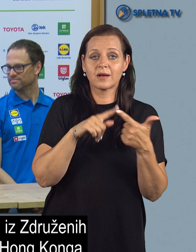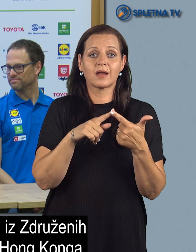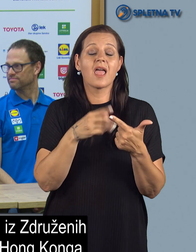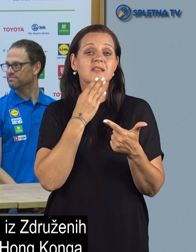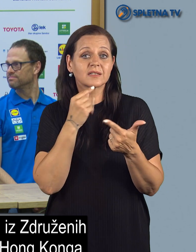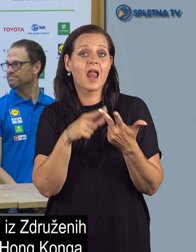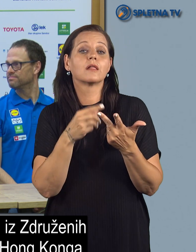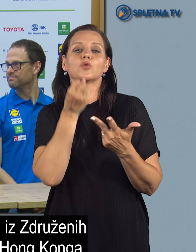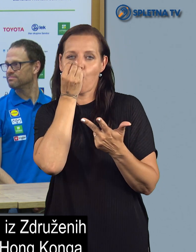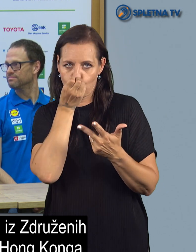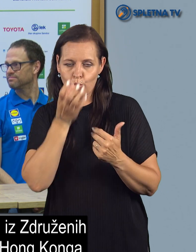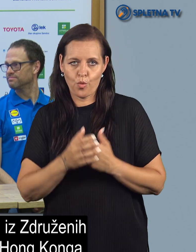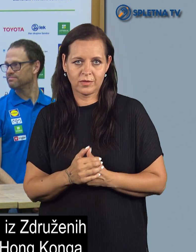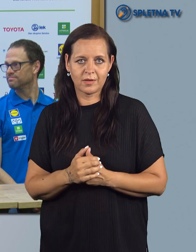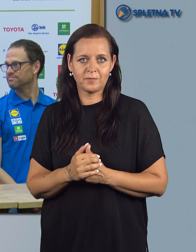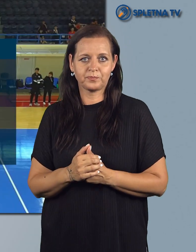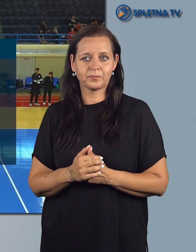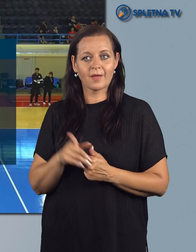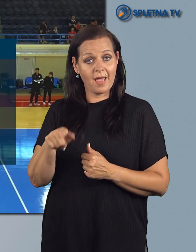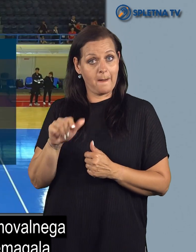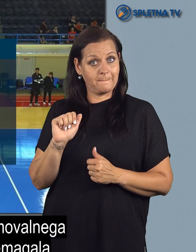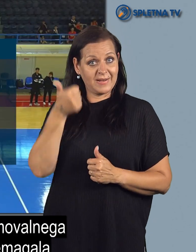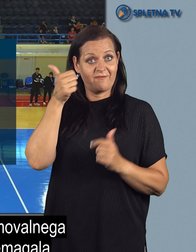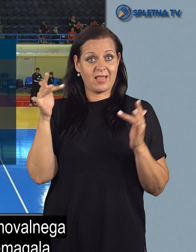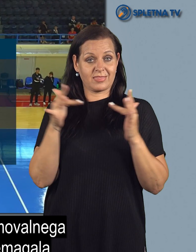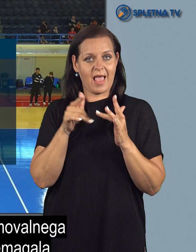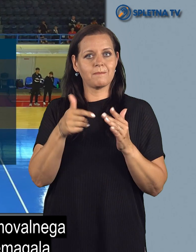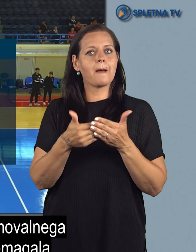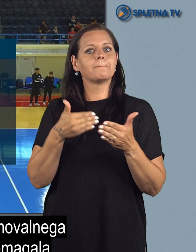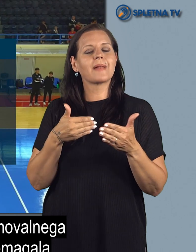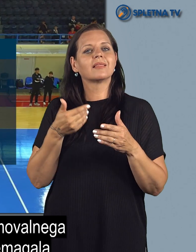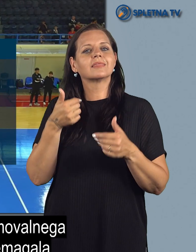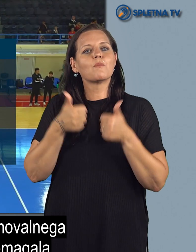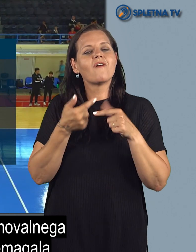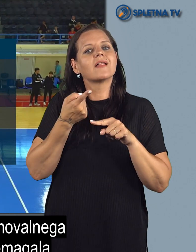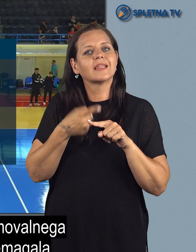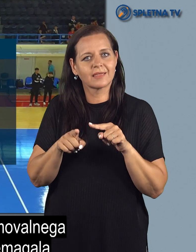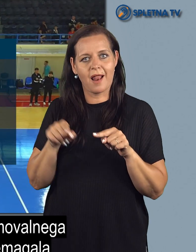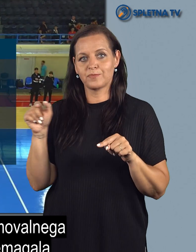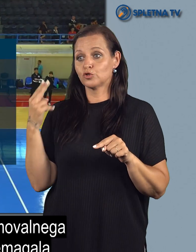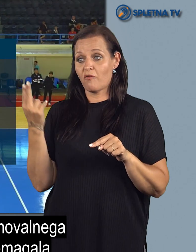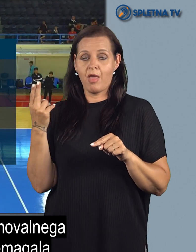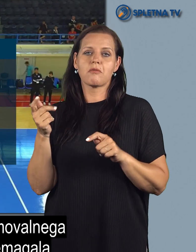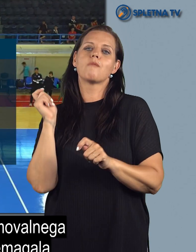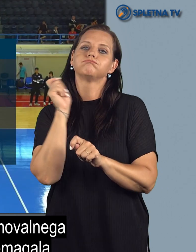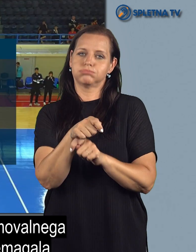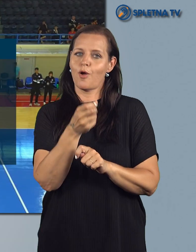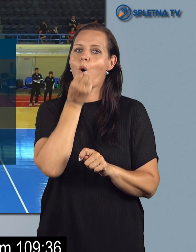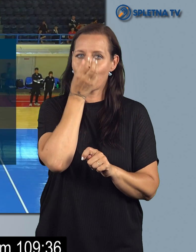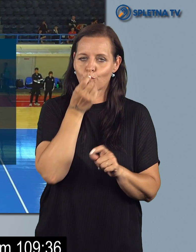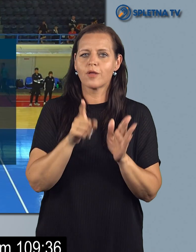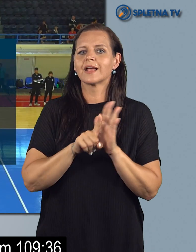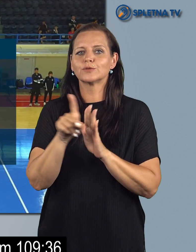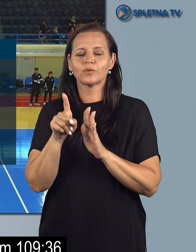Združenih držav Amerike, Izraela in Hongkonga. Na prvi tekmi predtekmovalnega dela je Slovenija premagala Hongkong